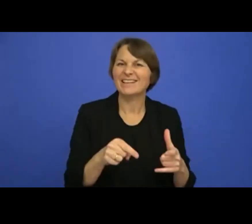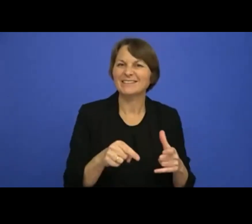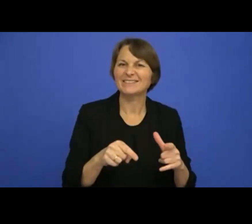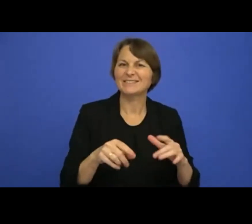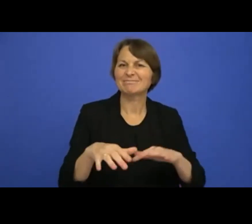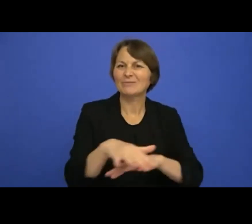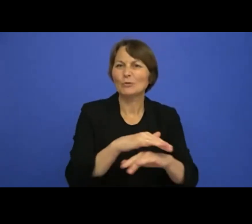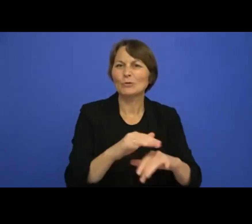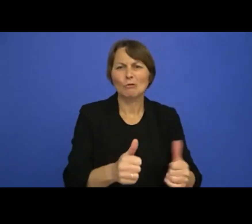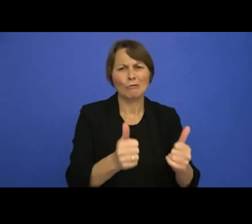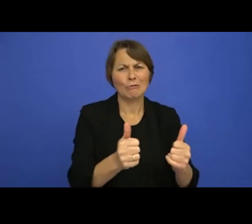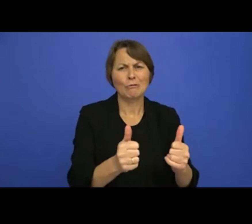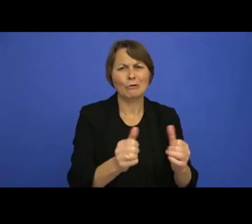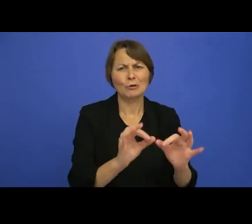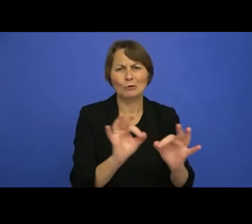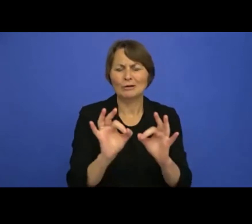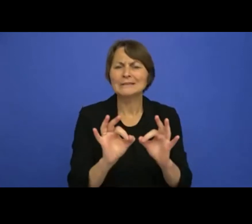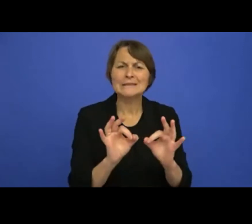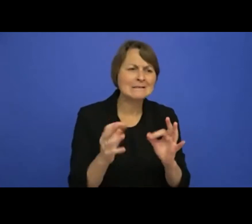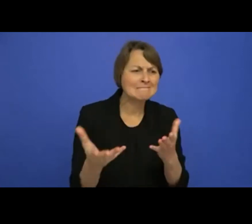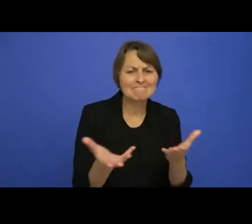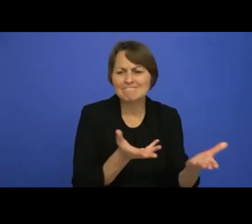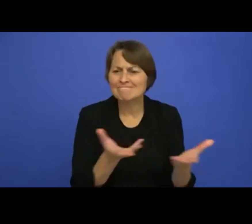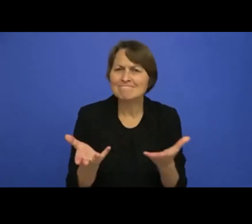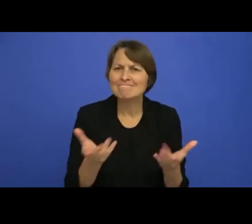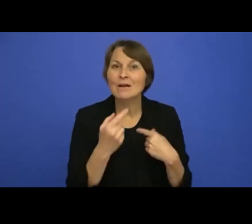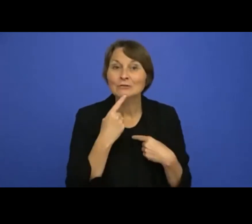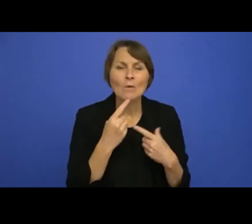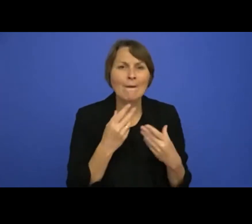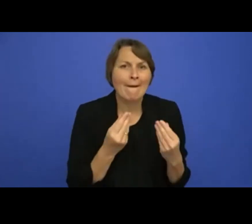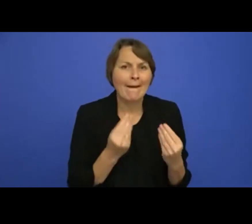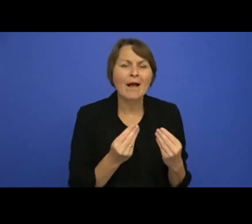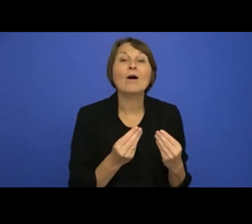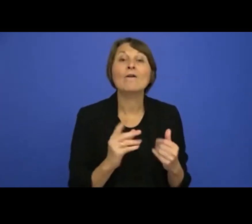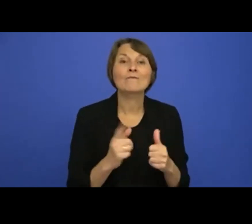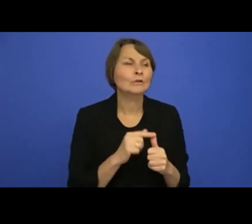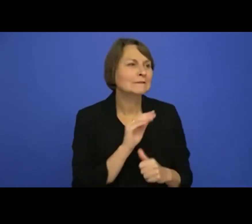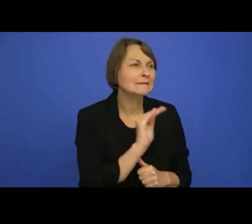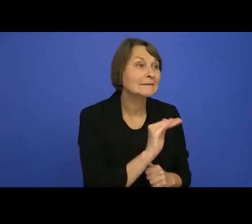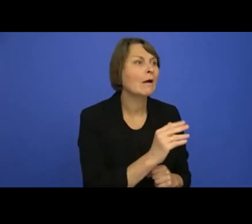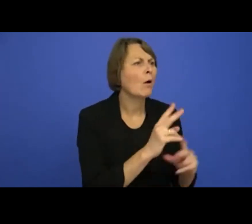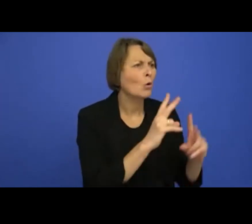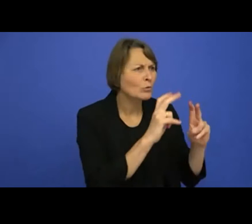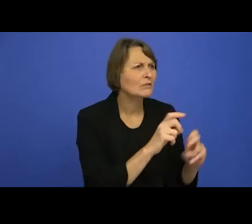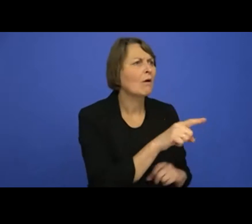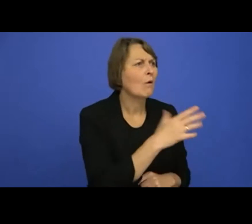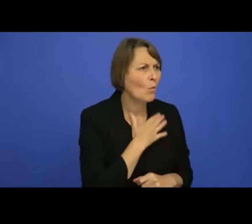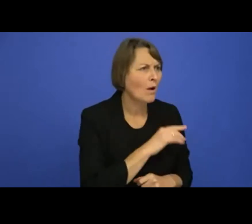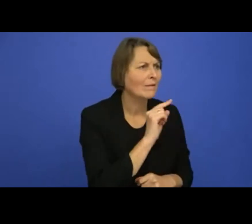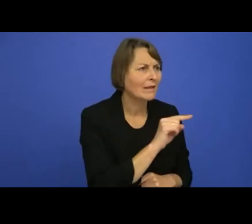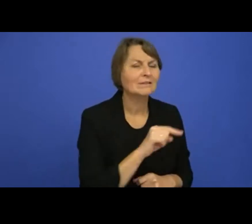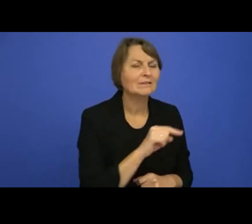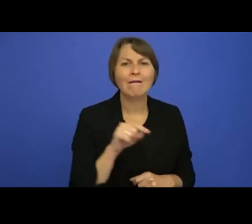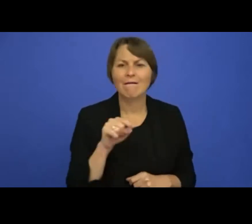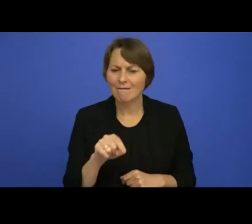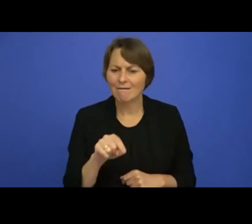Ces communautés de pratiques sont en interaction constante avec les chercheurs pour découvrir,